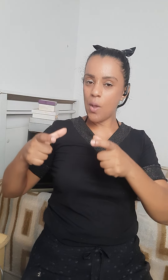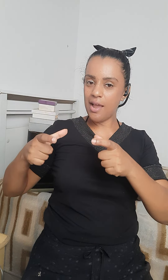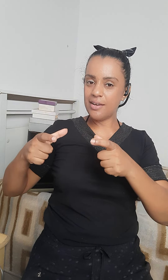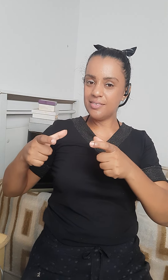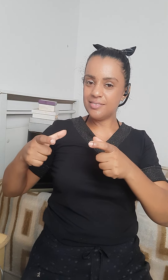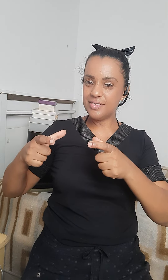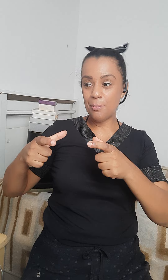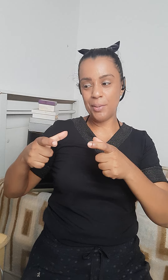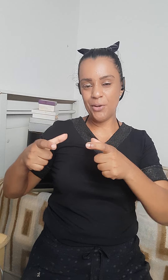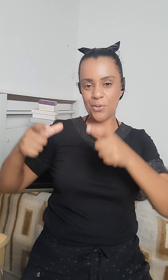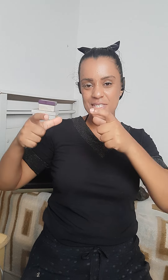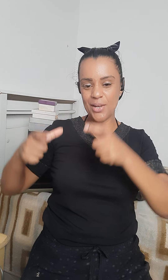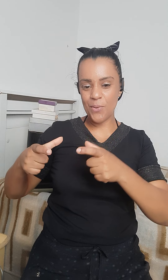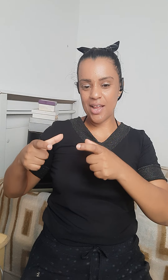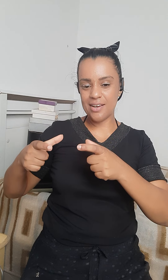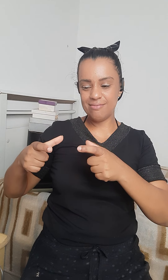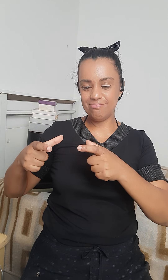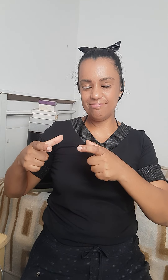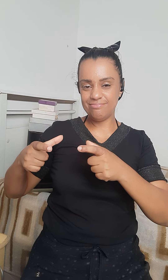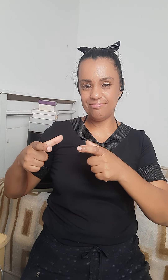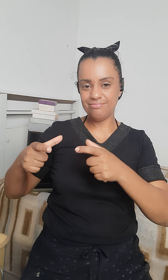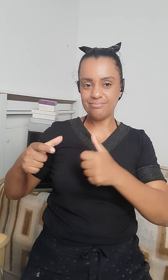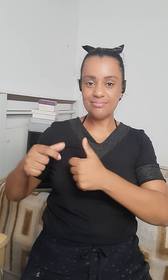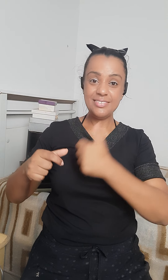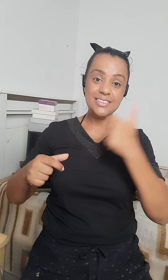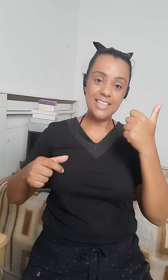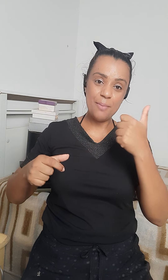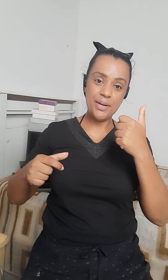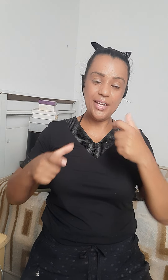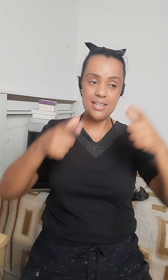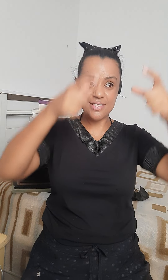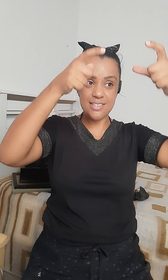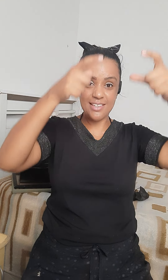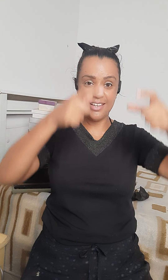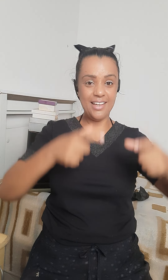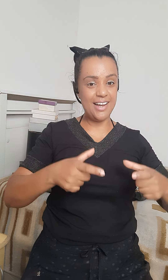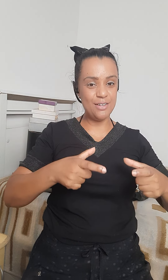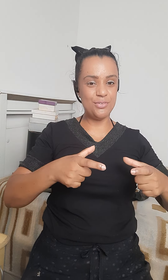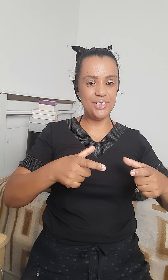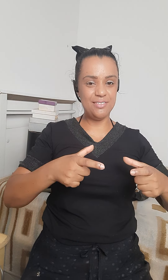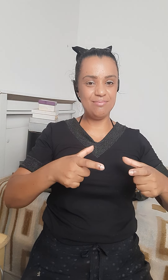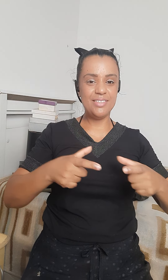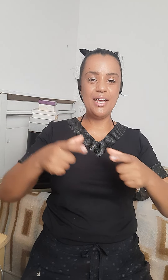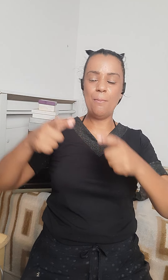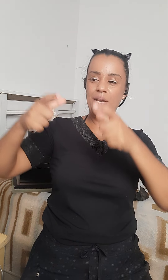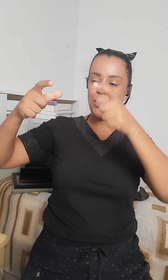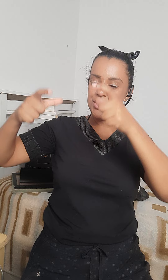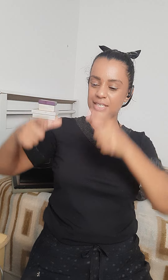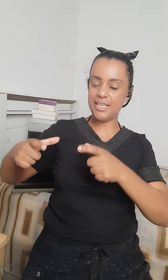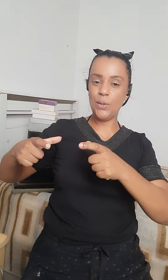Lugar. Para nós é lugar. Lá para eles, árvore. Para nós aqui é